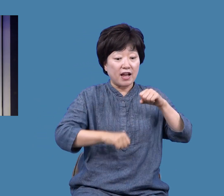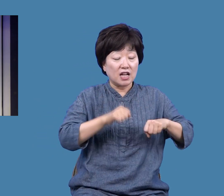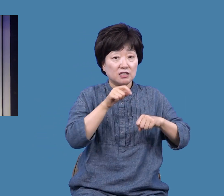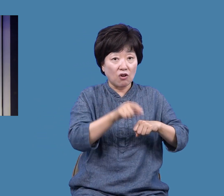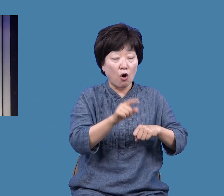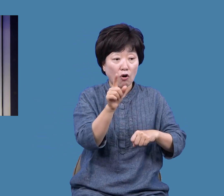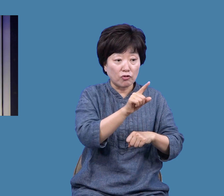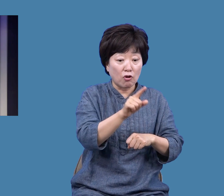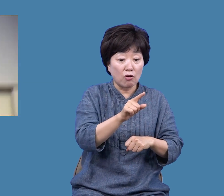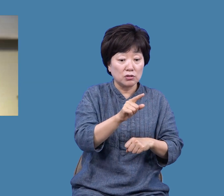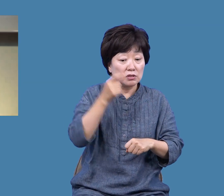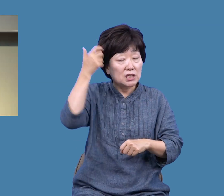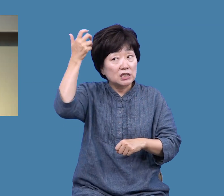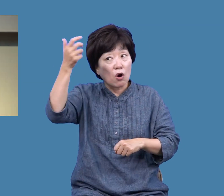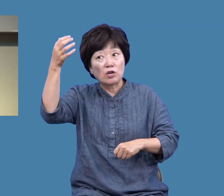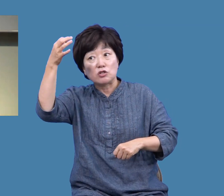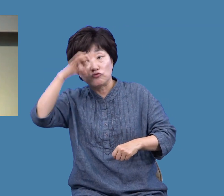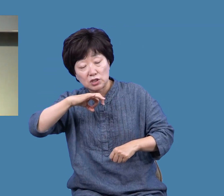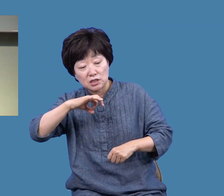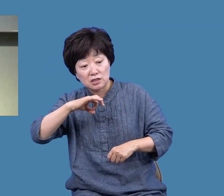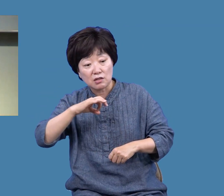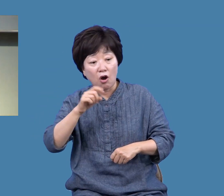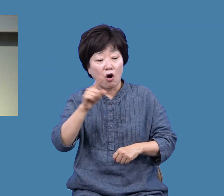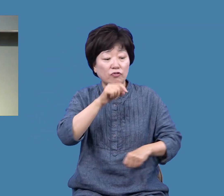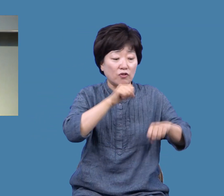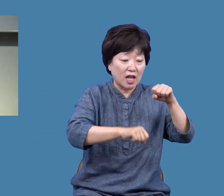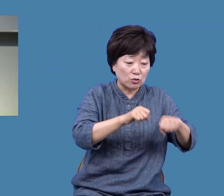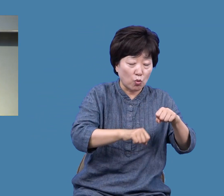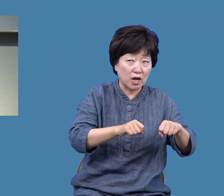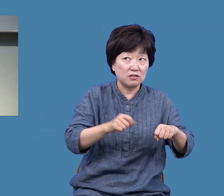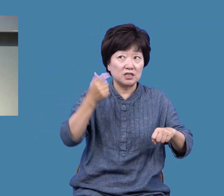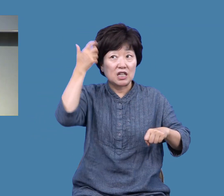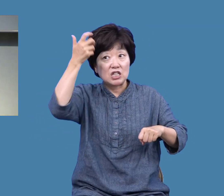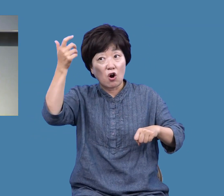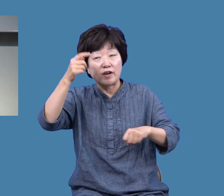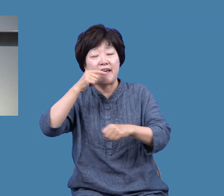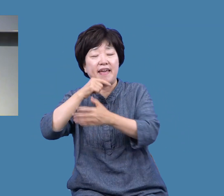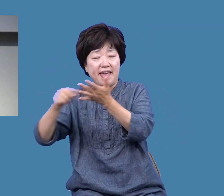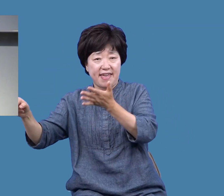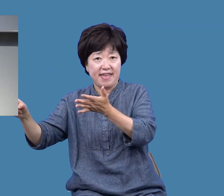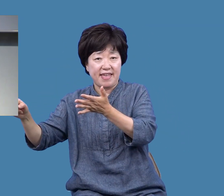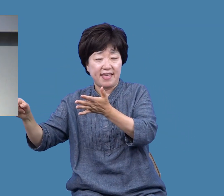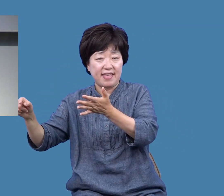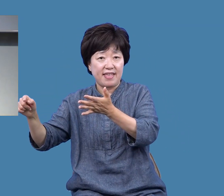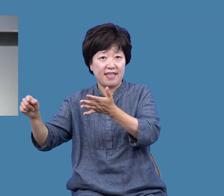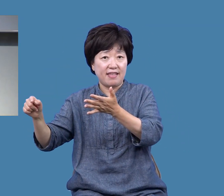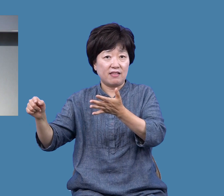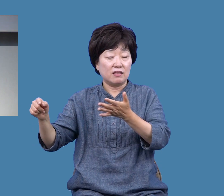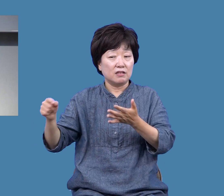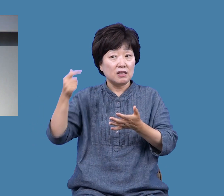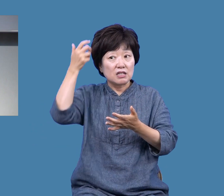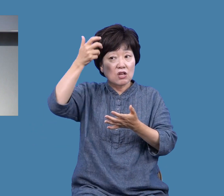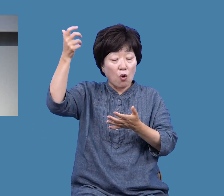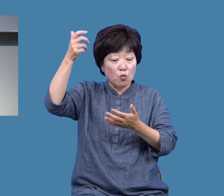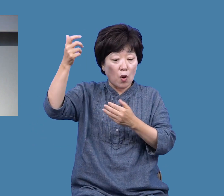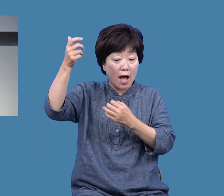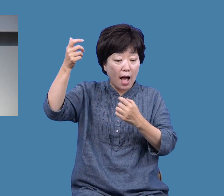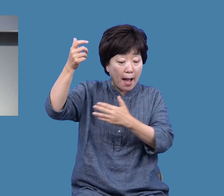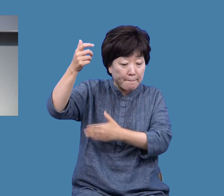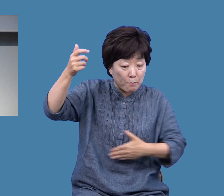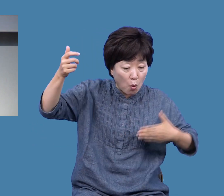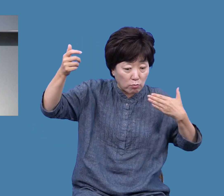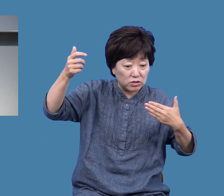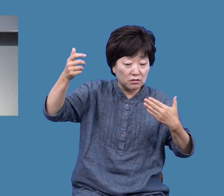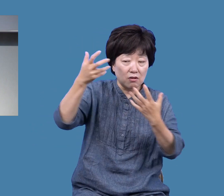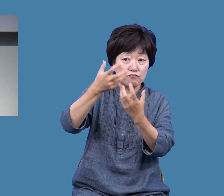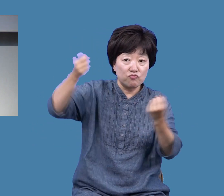어떤 것은 영에게 유익하고 반대로 어떤 것은 영에게 해롭습니다. 영과 몸은 분리되어서 서로